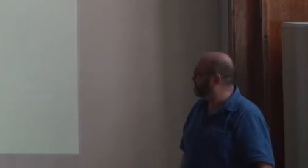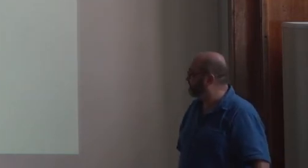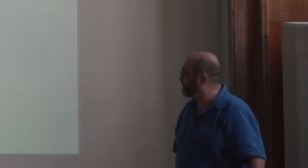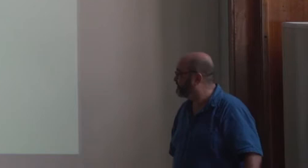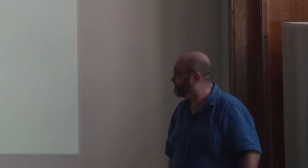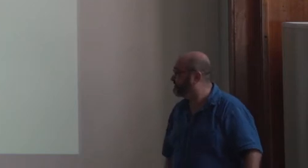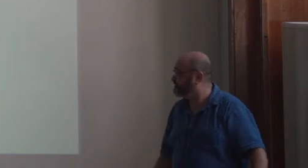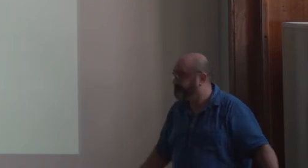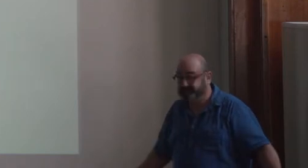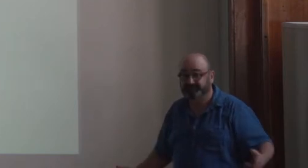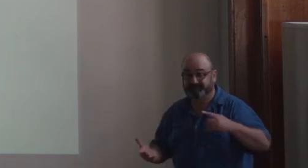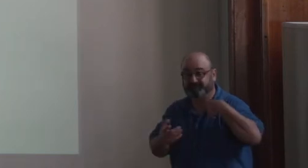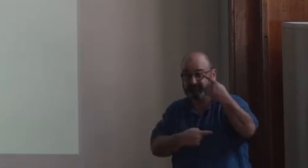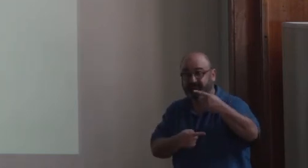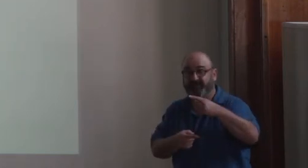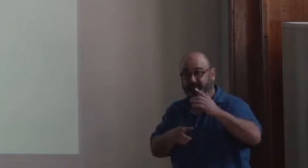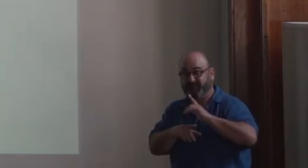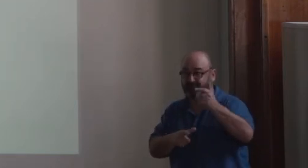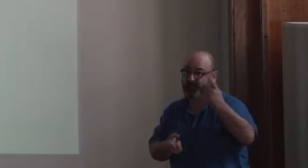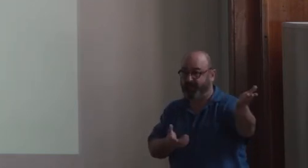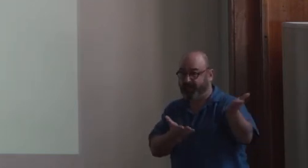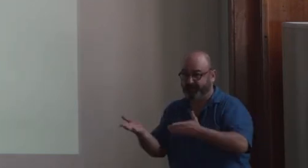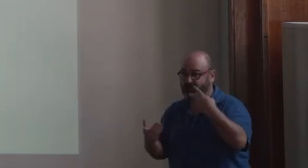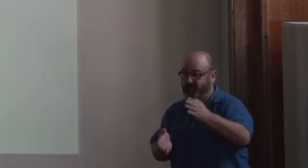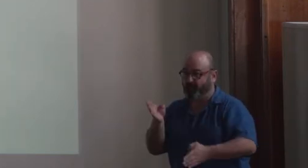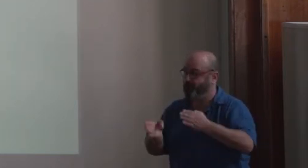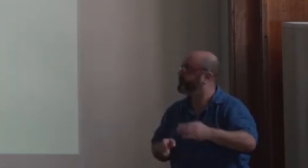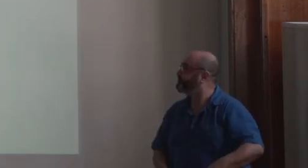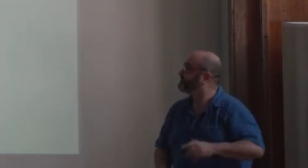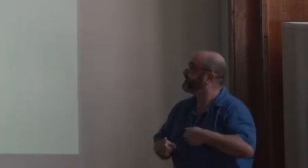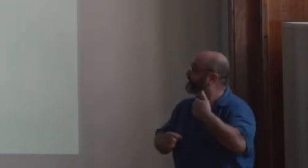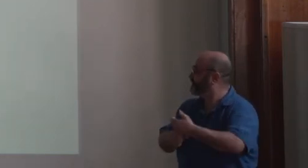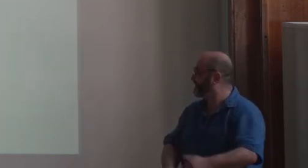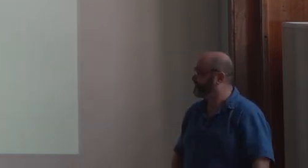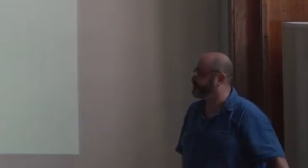Voilà, donc j'espère voir vos robots à la PyConFR l'année prochaine.